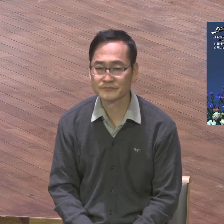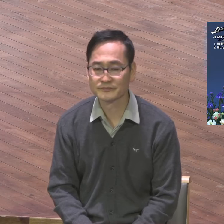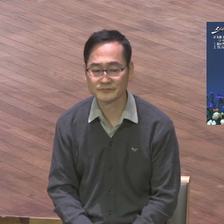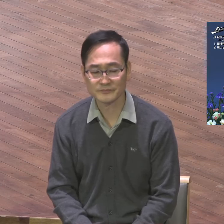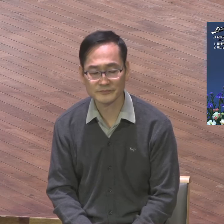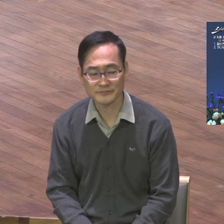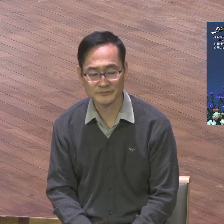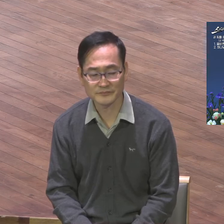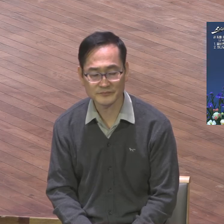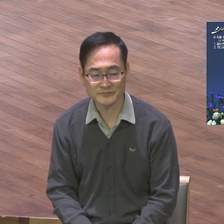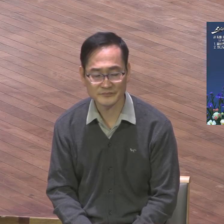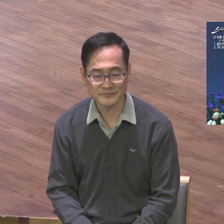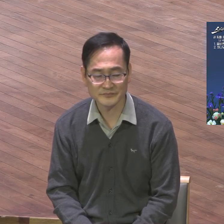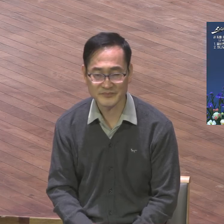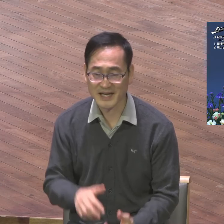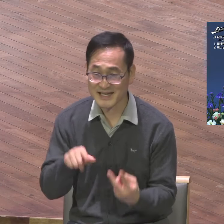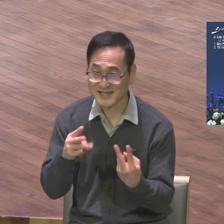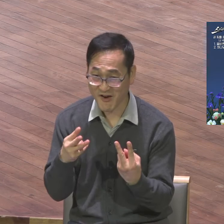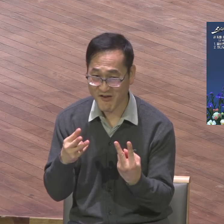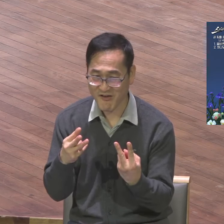이제는 시간이 없어가지고